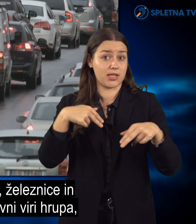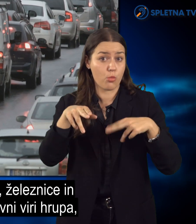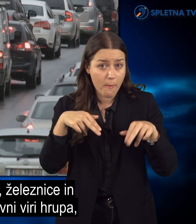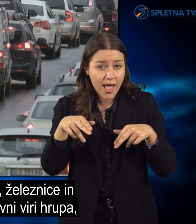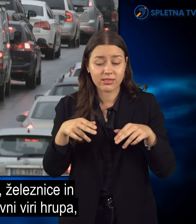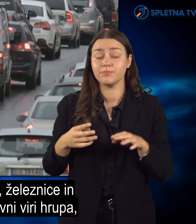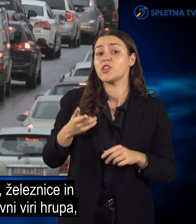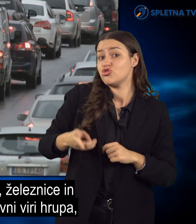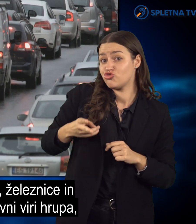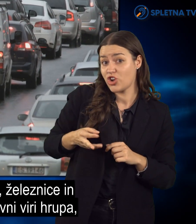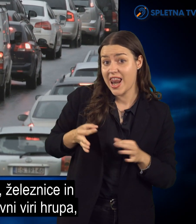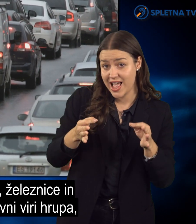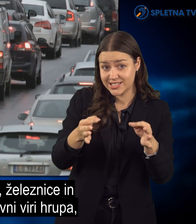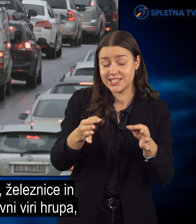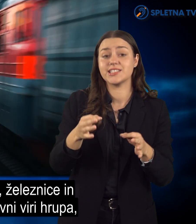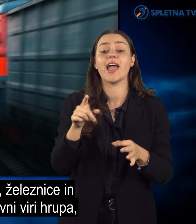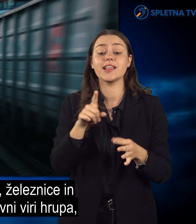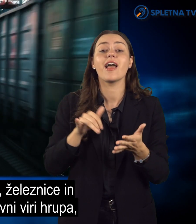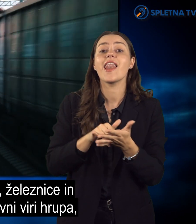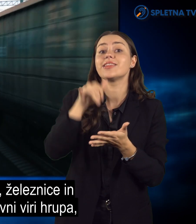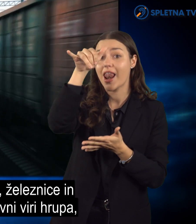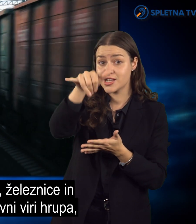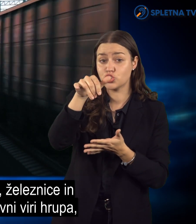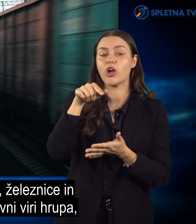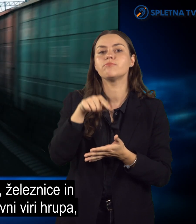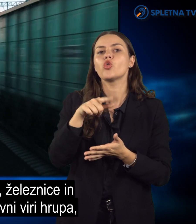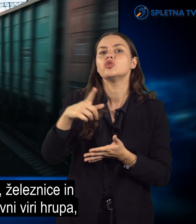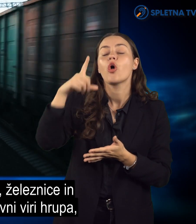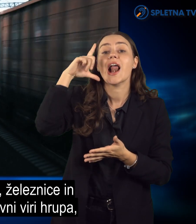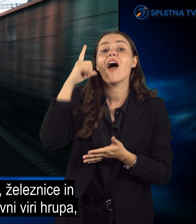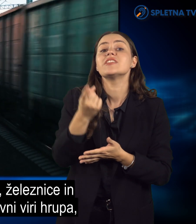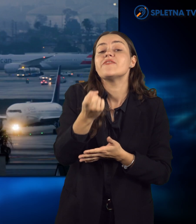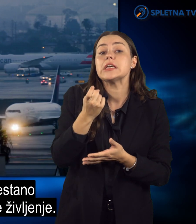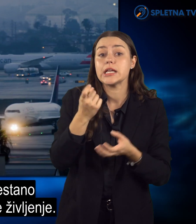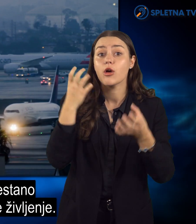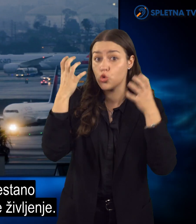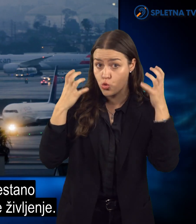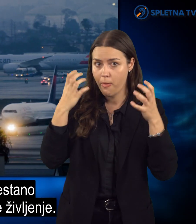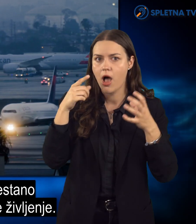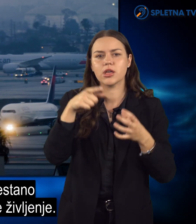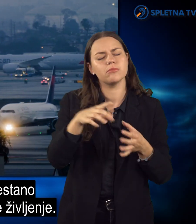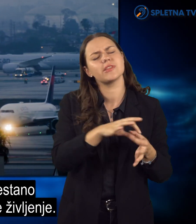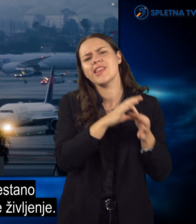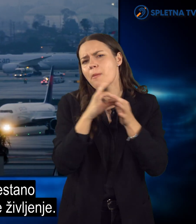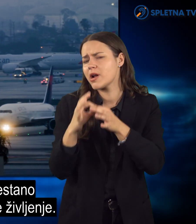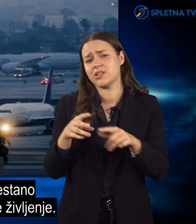Cestni promet, železnice in letališča so glavni viri hrupa, ki neprestano motijo naše življenje.